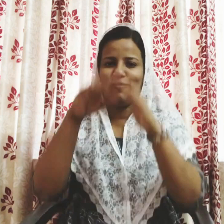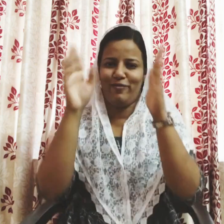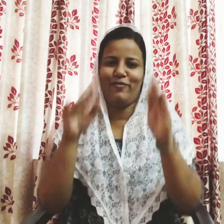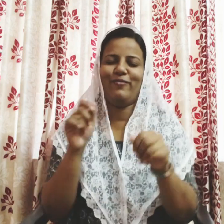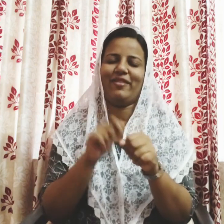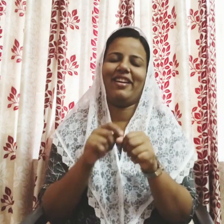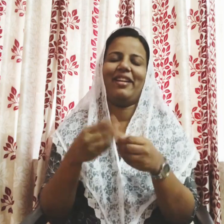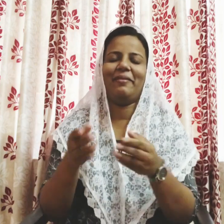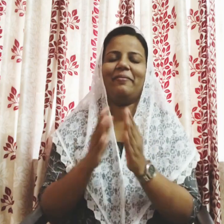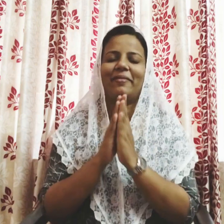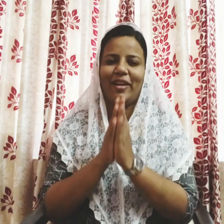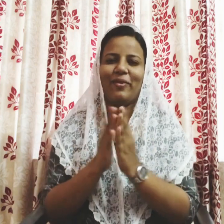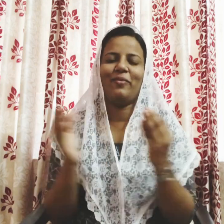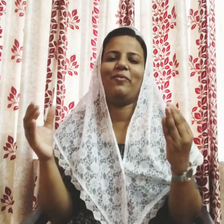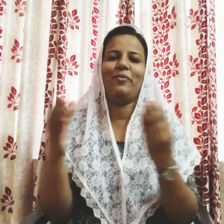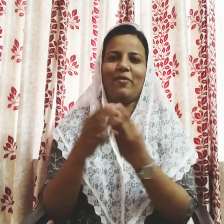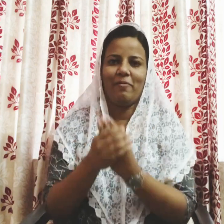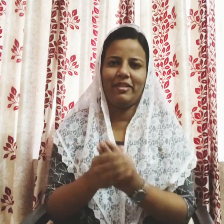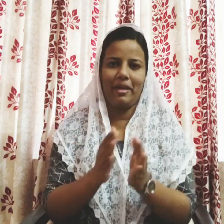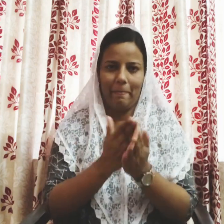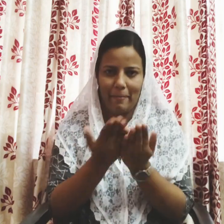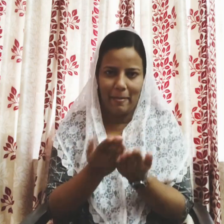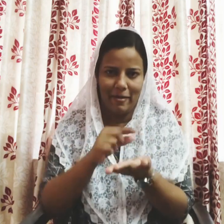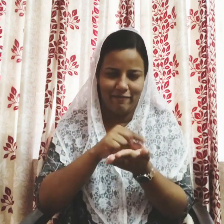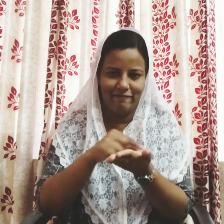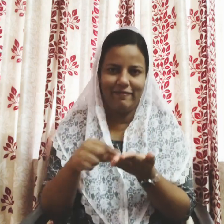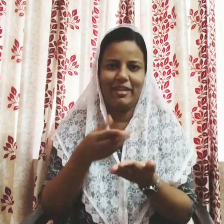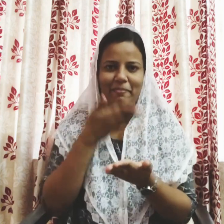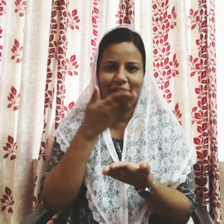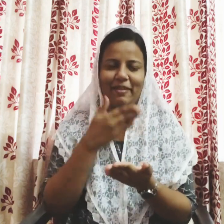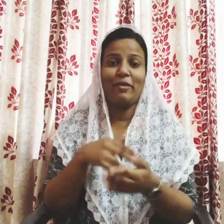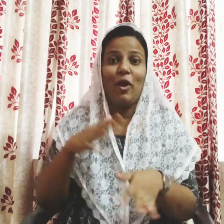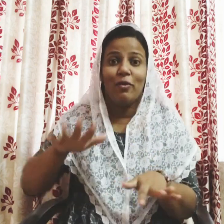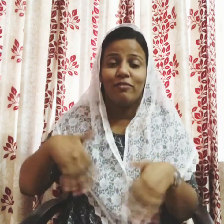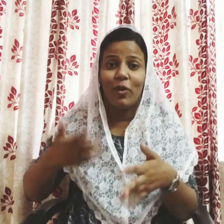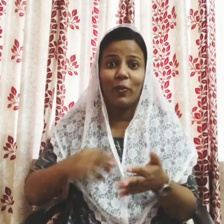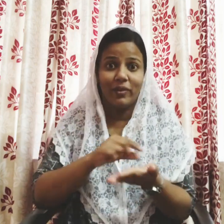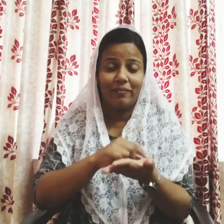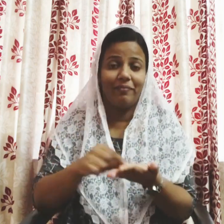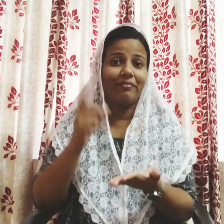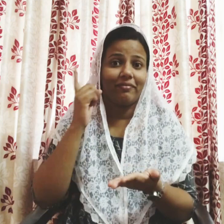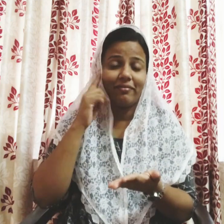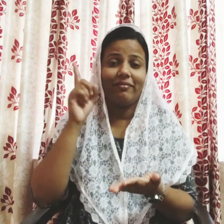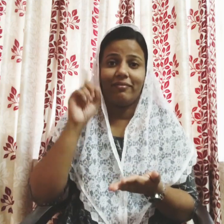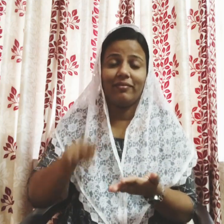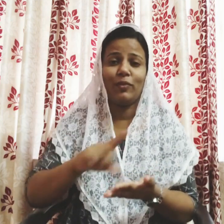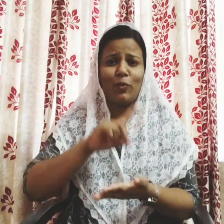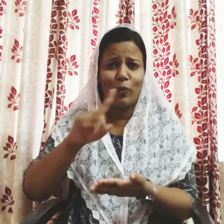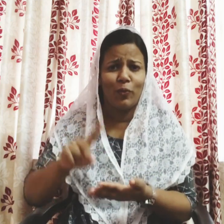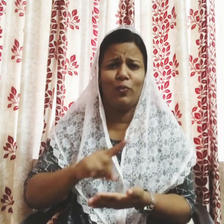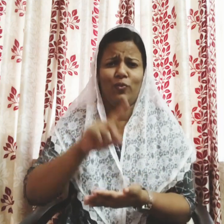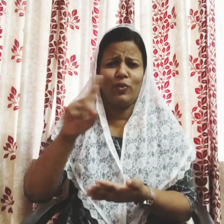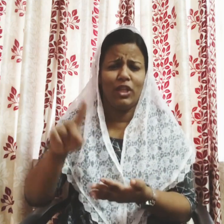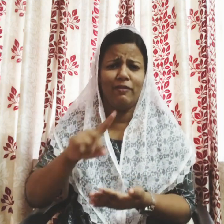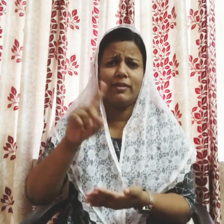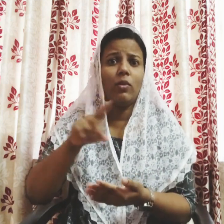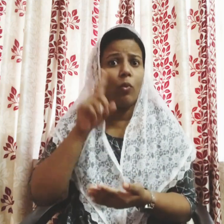ഒരുക്കട്ടെ. ഹാലലൂയ സ്തോത്രം. നമ്മൾ ഒരുമിച്ച് കർത്താവിൻ്റെ വചനത്തിലേക്ക് കയറുക. സന്തോഷത്തോടെ വേണം വചനം കേൾക്കുവാൻ. ഓരോ ദിവസവും കേൾക്കുന്ന വചനങ്ങൾ